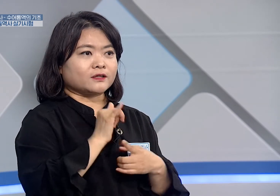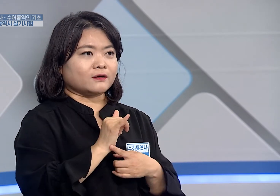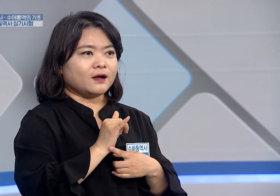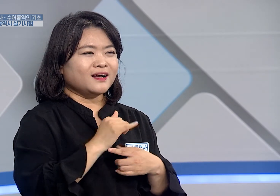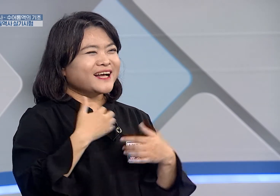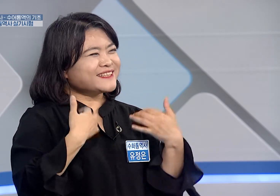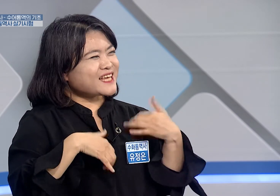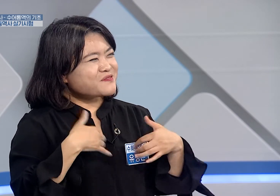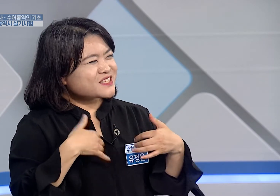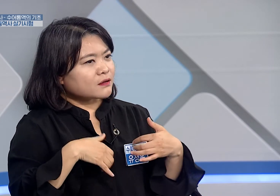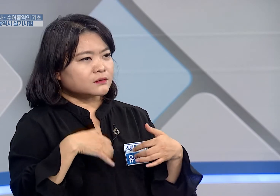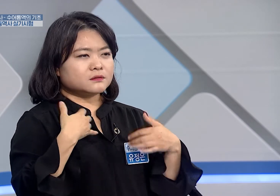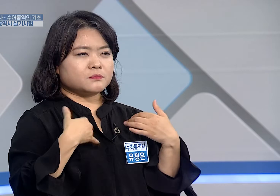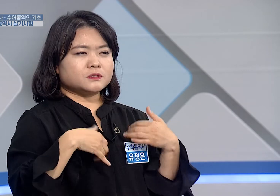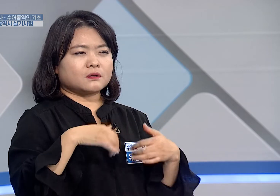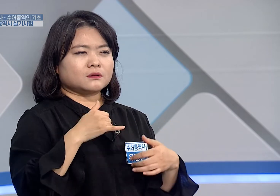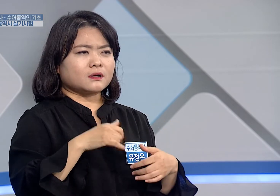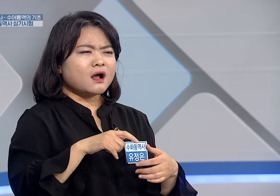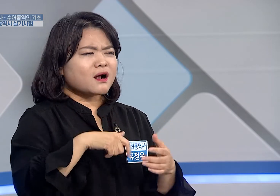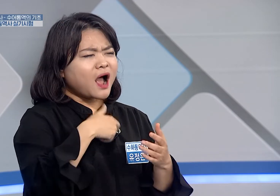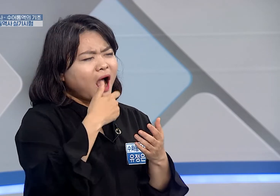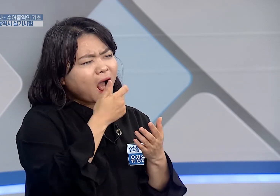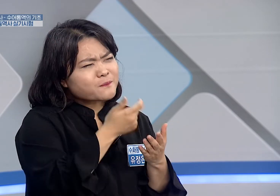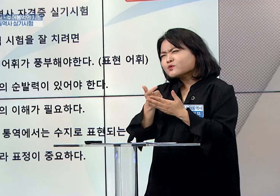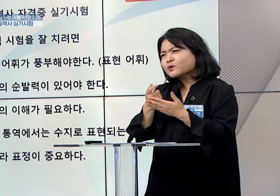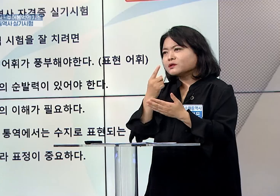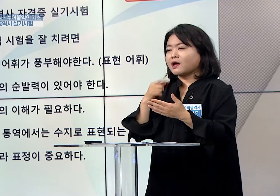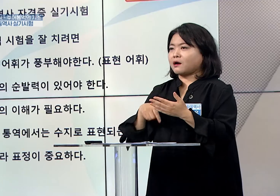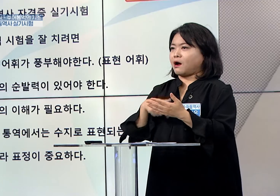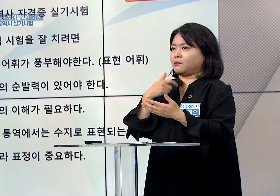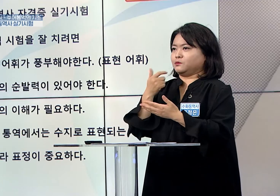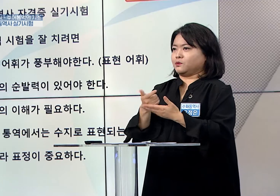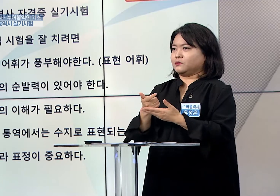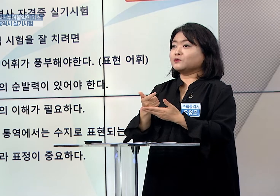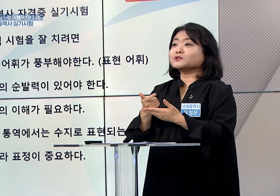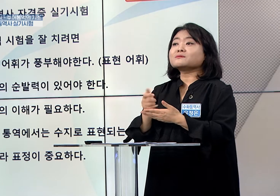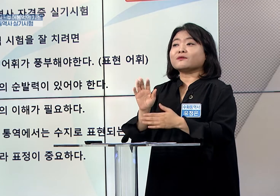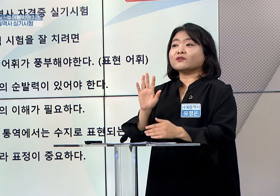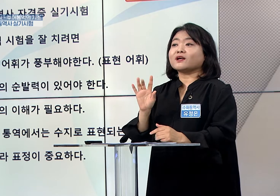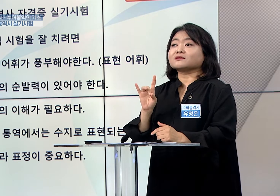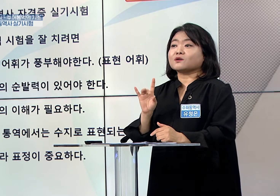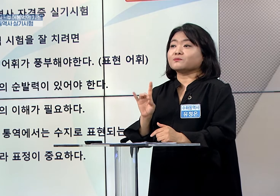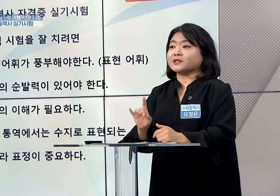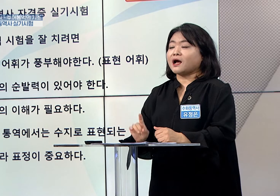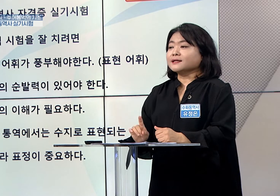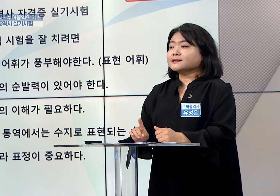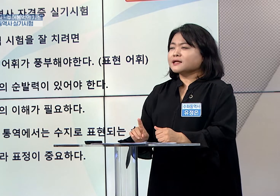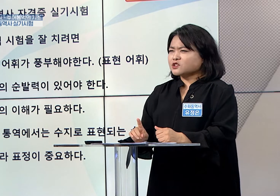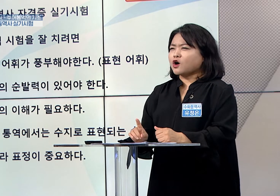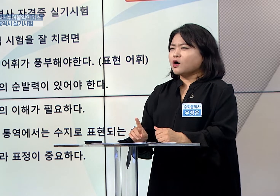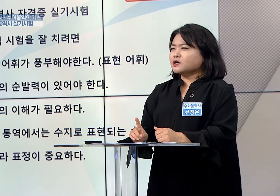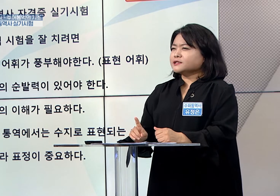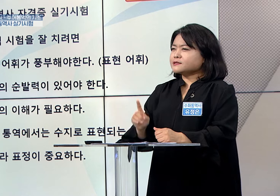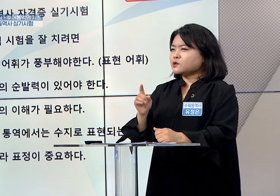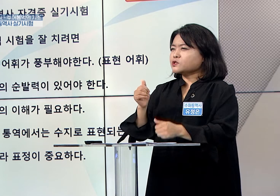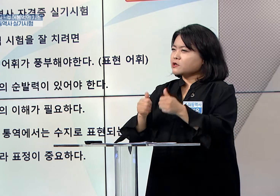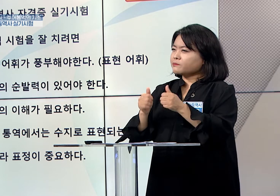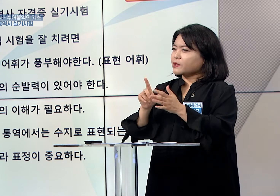한다든가 재밌어 한다든가 감동인데 감동 이러고 있으면 안 된다는 겁니다. 그래서 실제로 시험